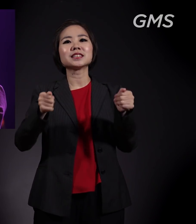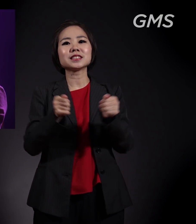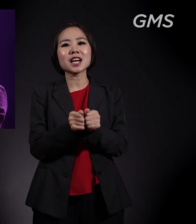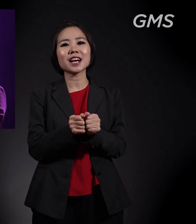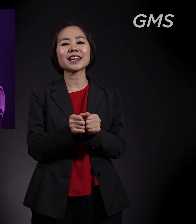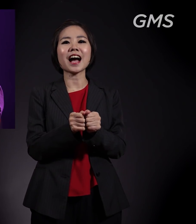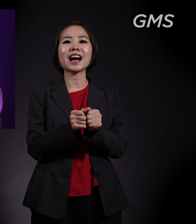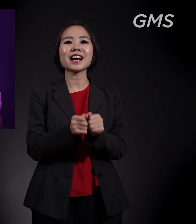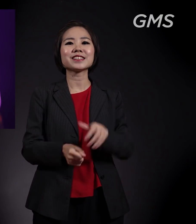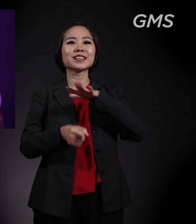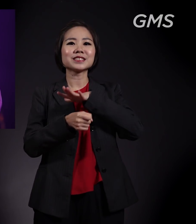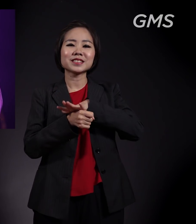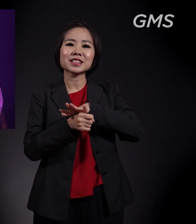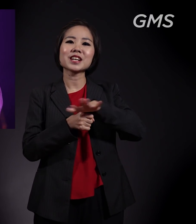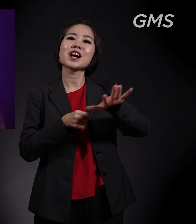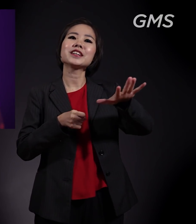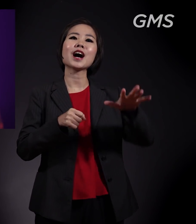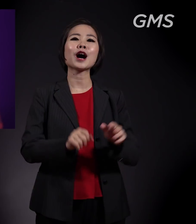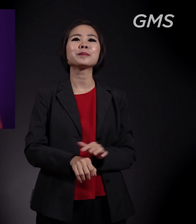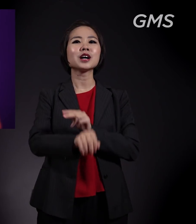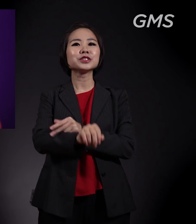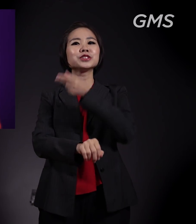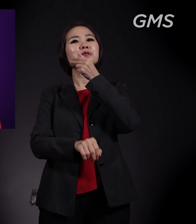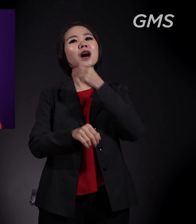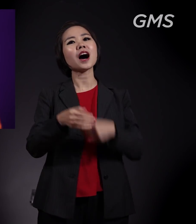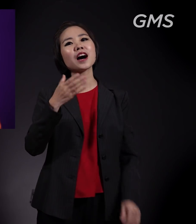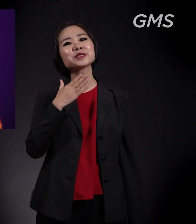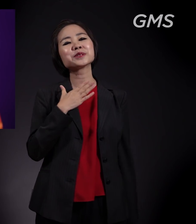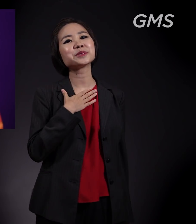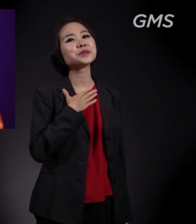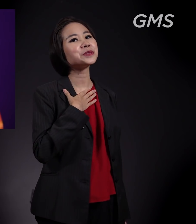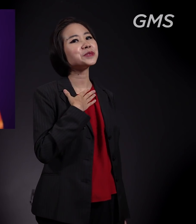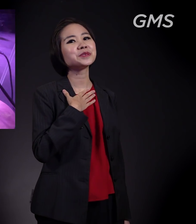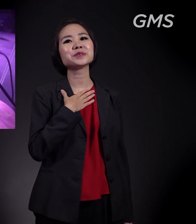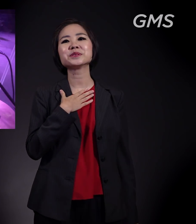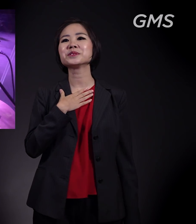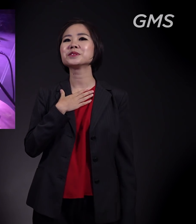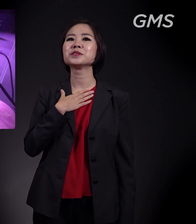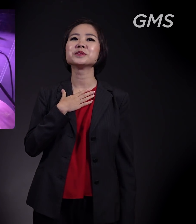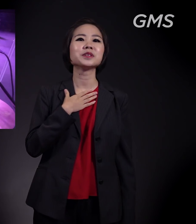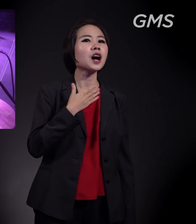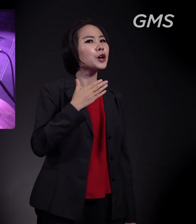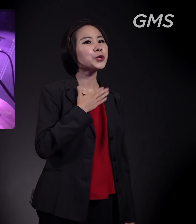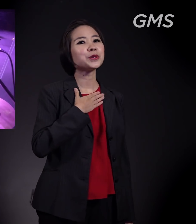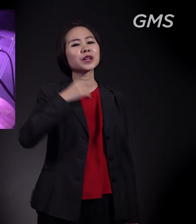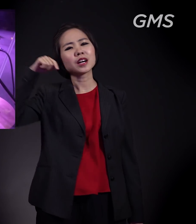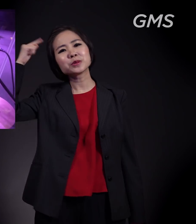Yesus dengan segenap jiwa.